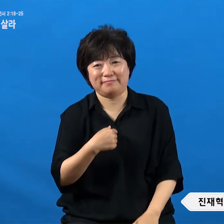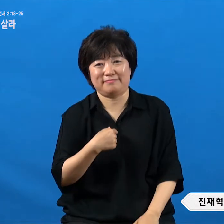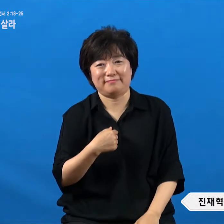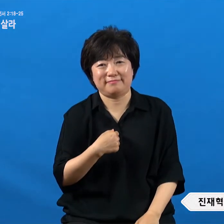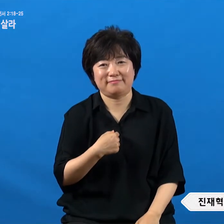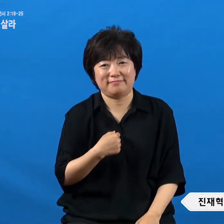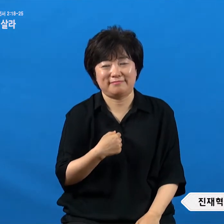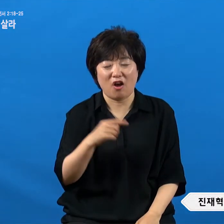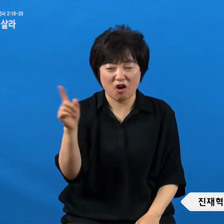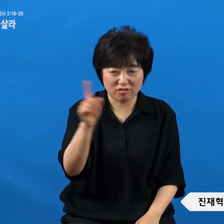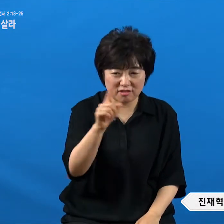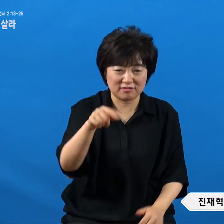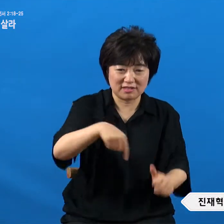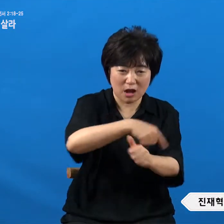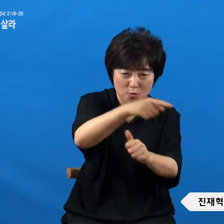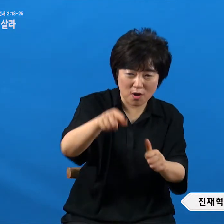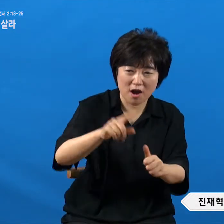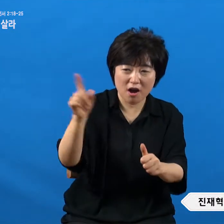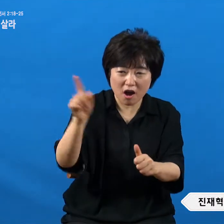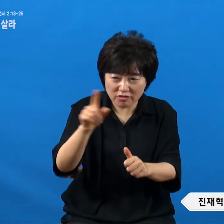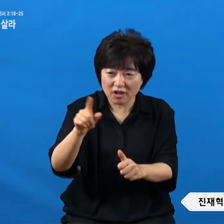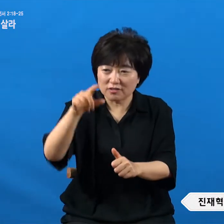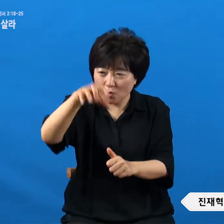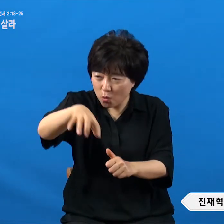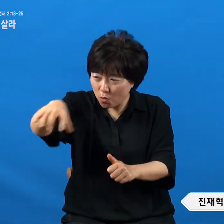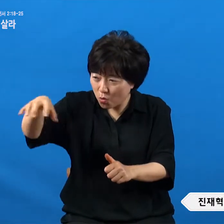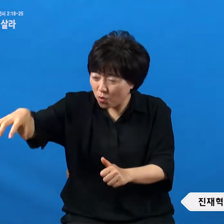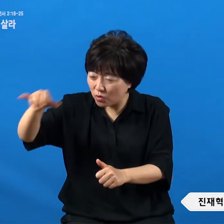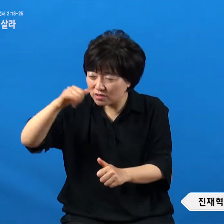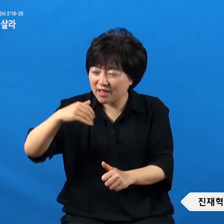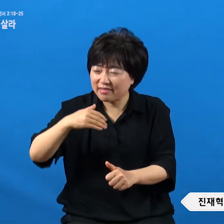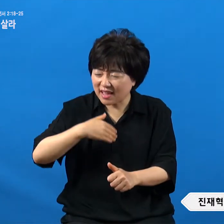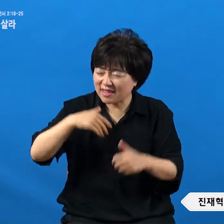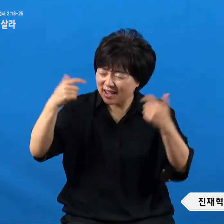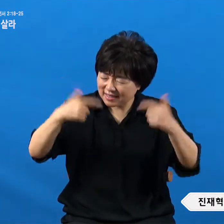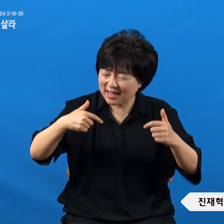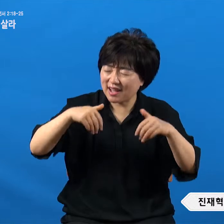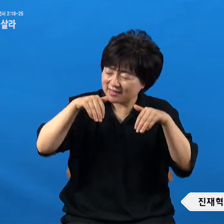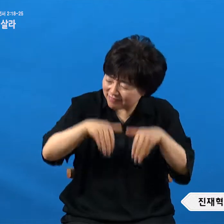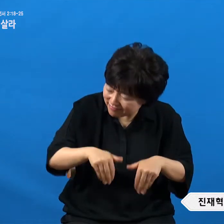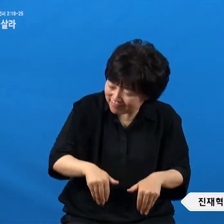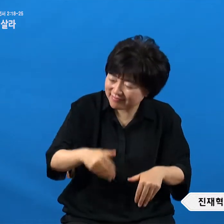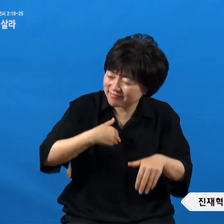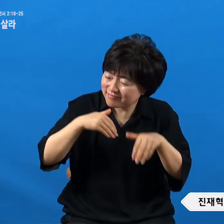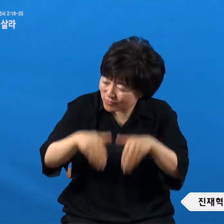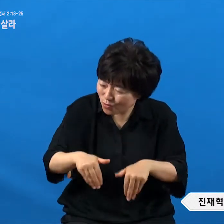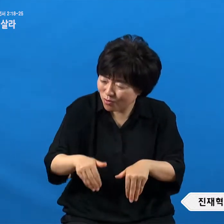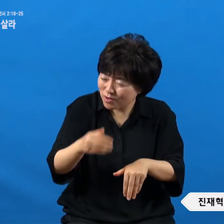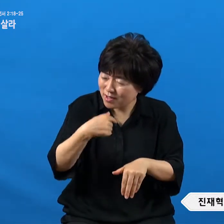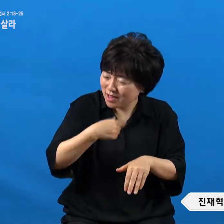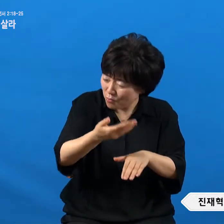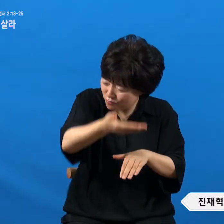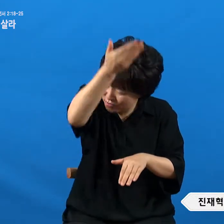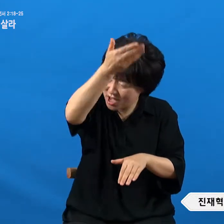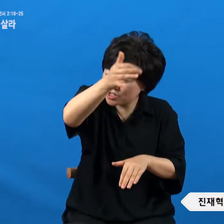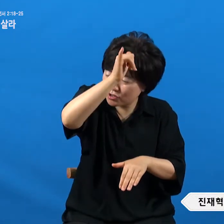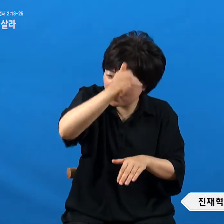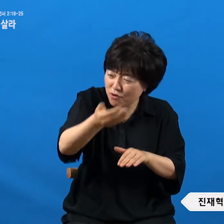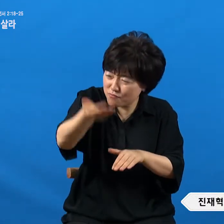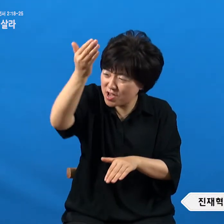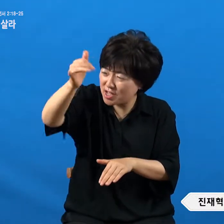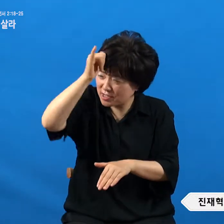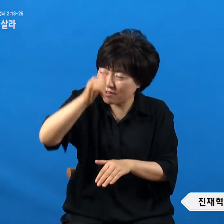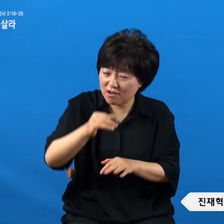봅니다. 어떤 상황과 어떤 위치에 있든지 여전히 우리의 상사 상사가 있습니다. 보스가